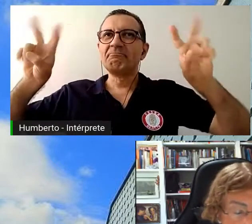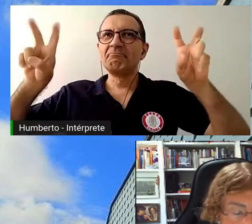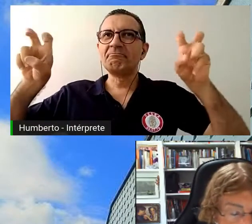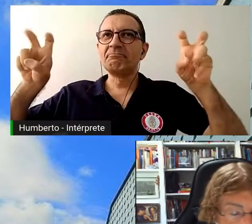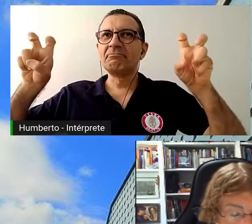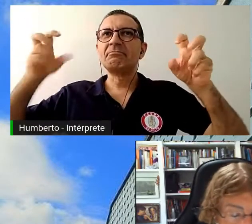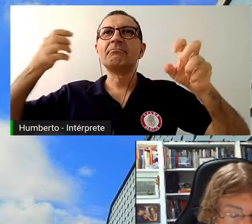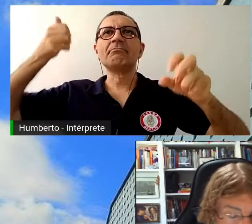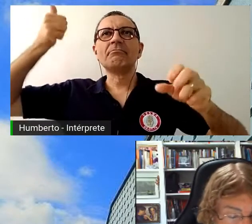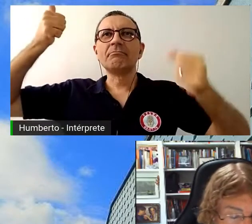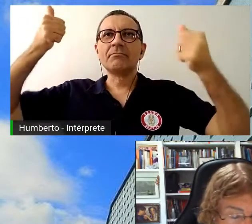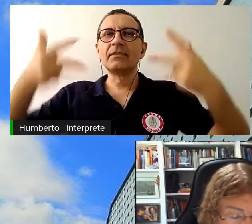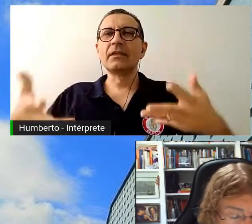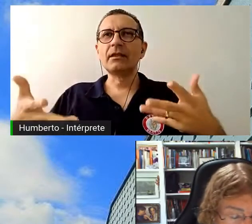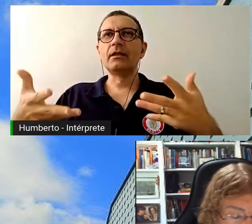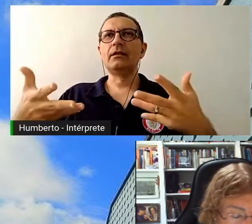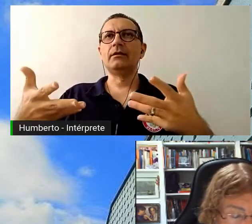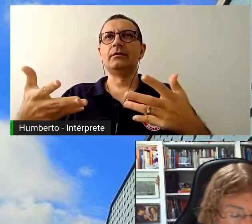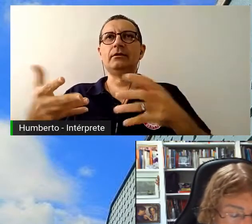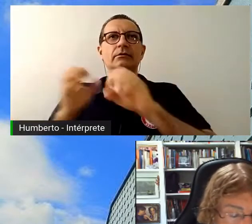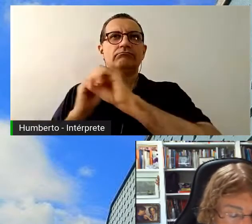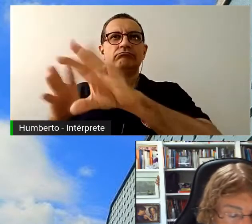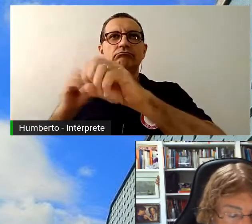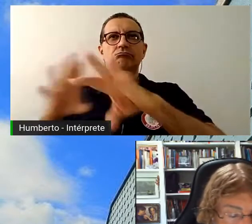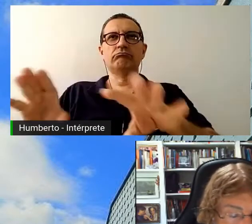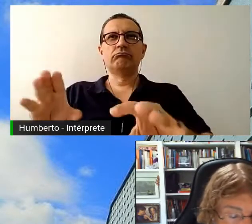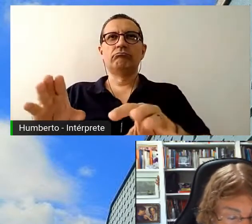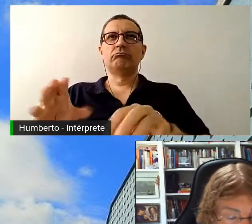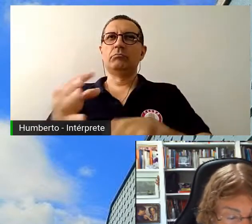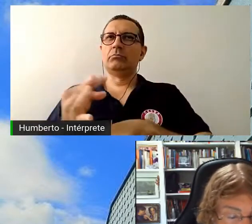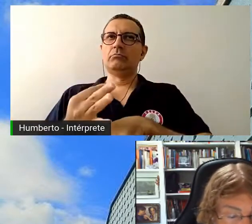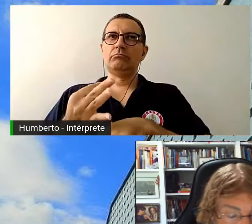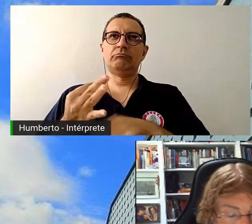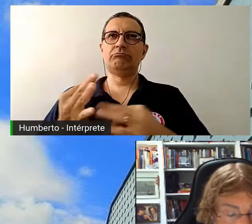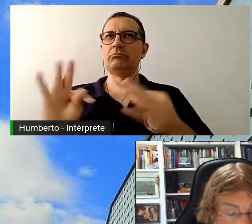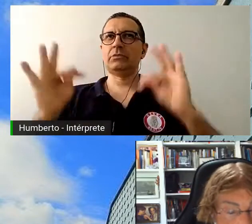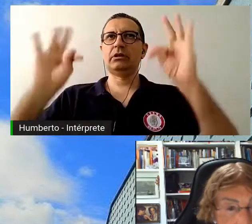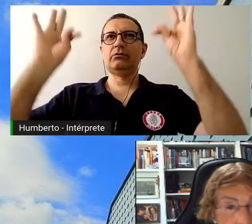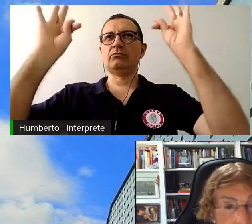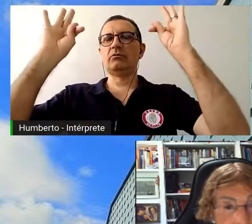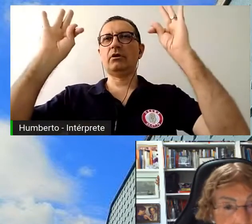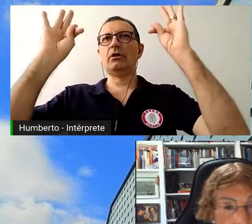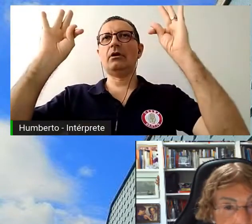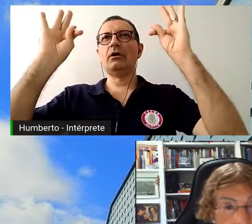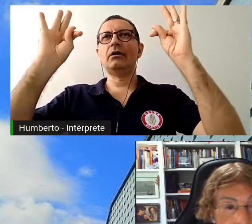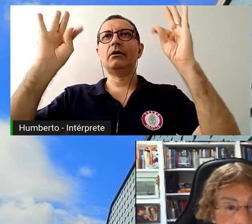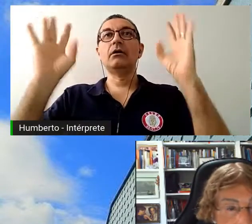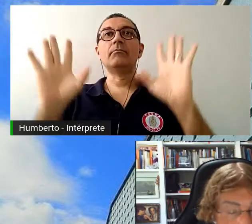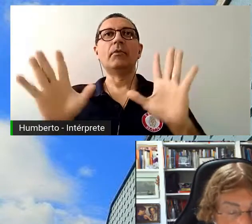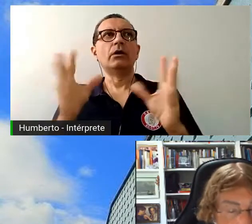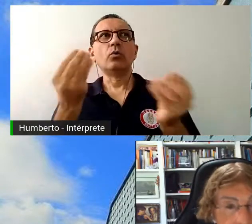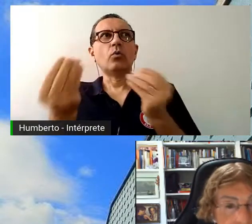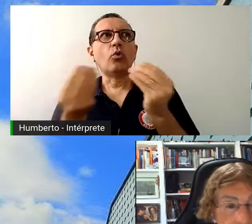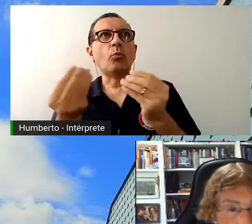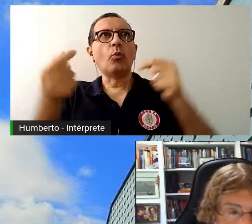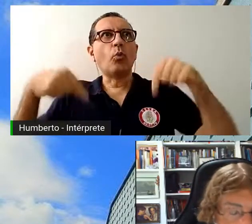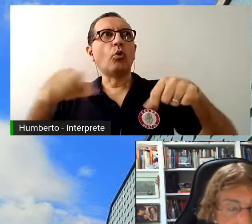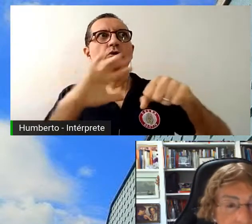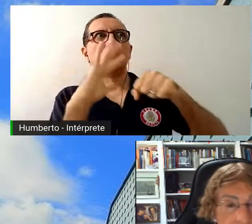e Tecnológica, o Desafio de Administrar o Caos Legalizado. Seja bem-vinda, professora Maria.